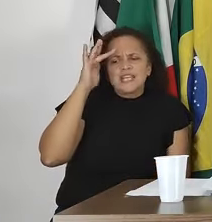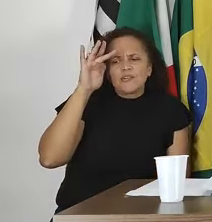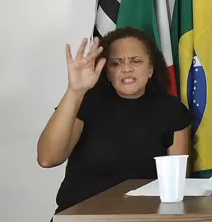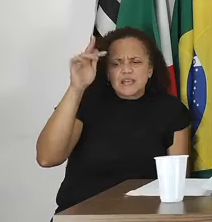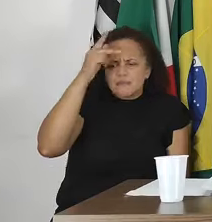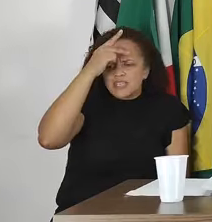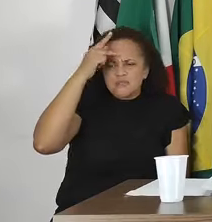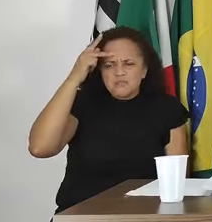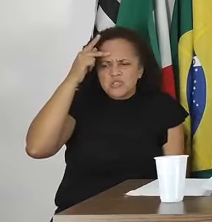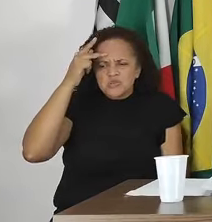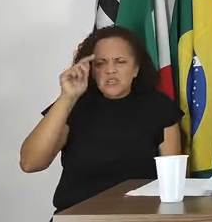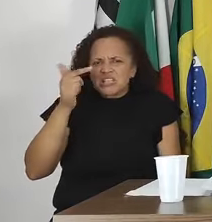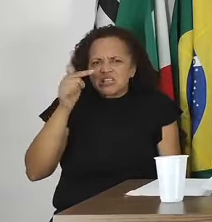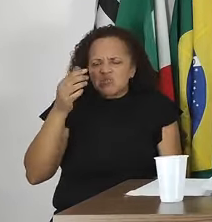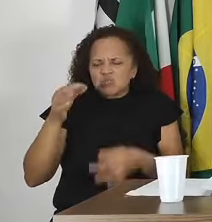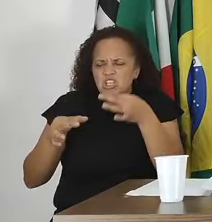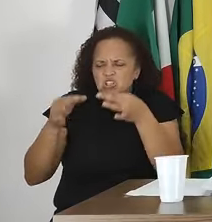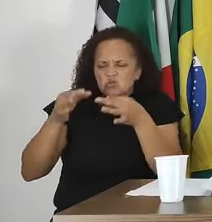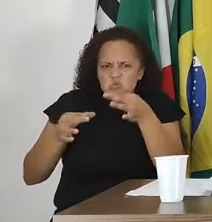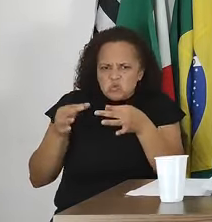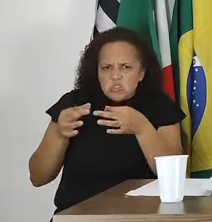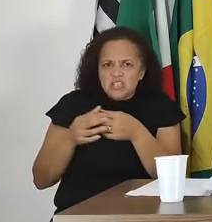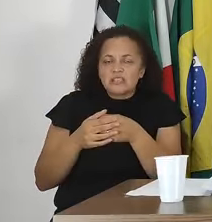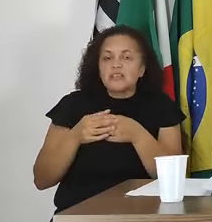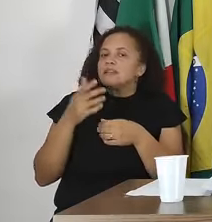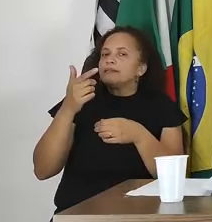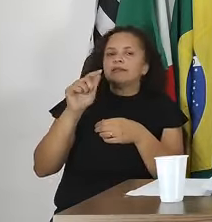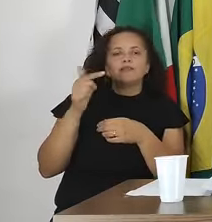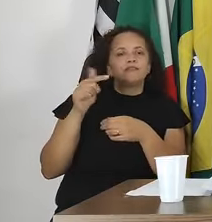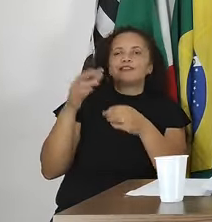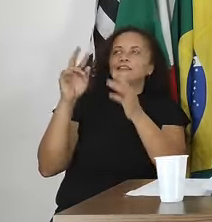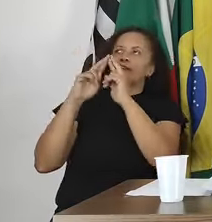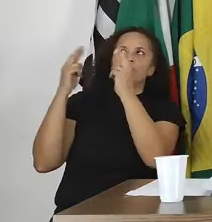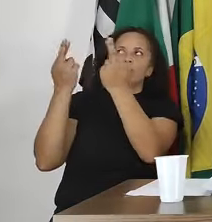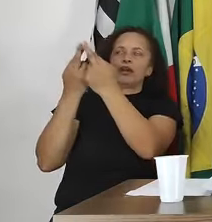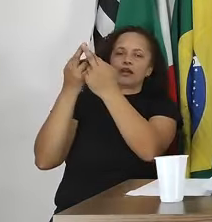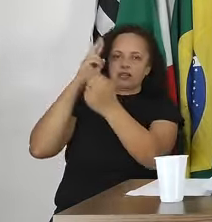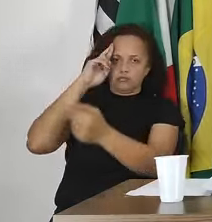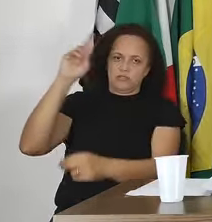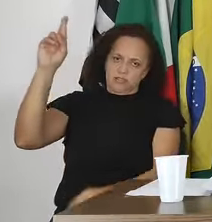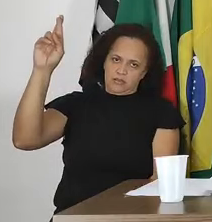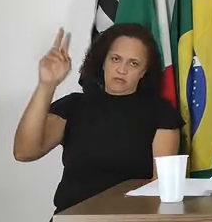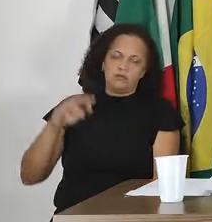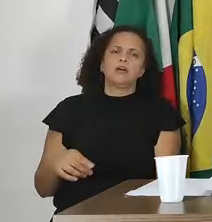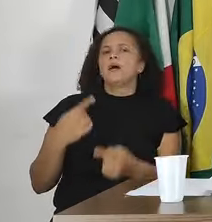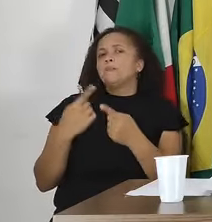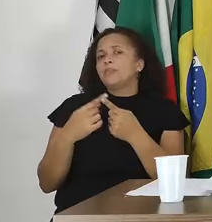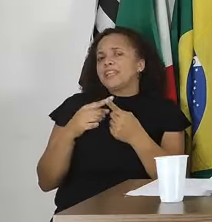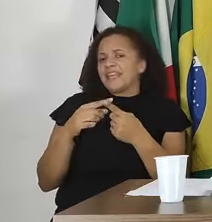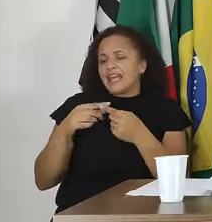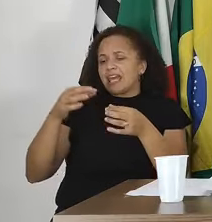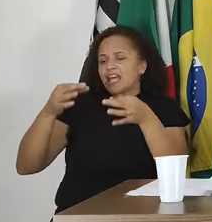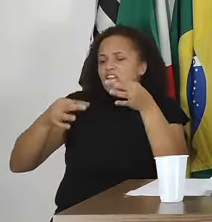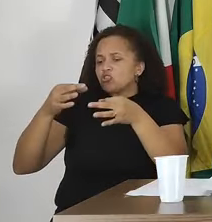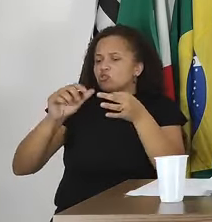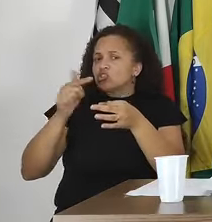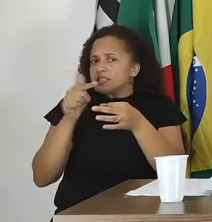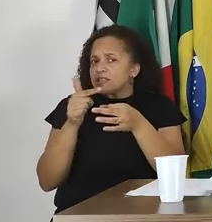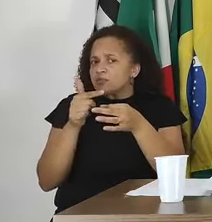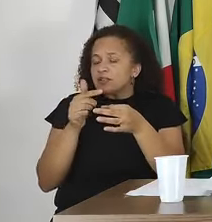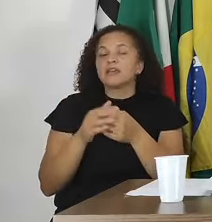de Deus? O injusto é aquele que também aponta o dedo, né? O injusto também, não erreis, é